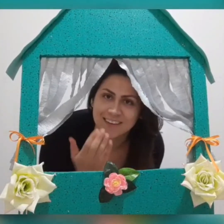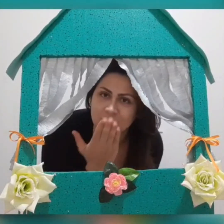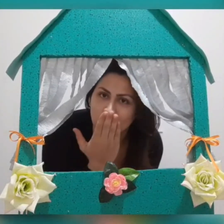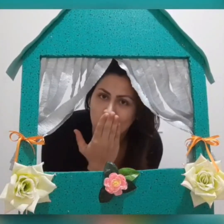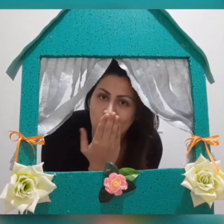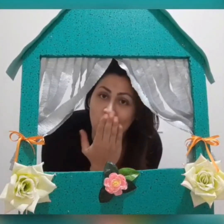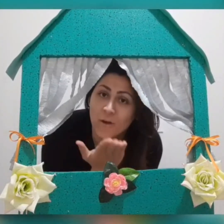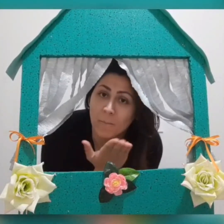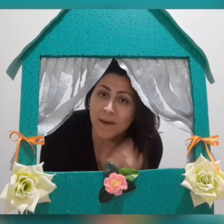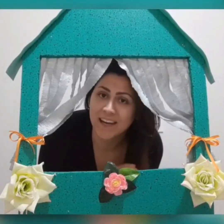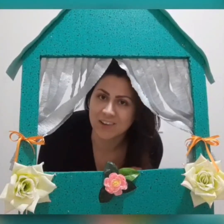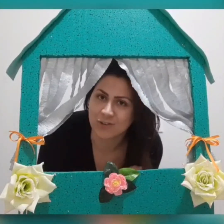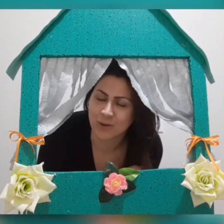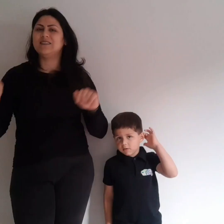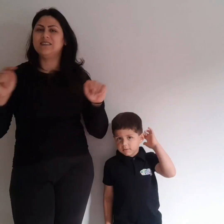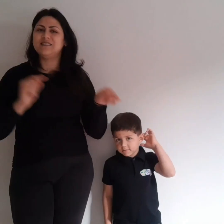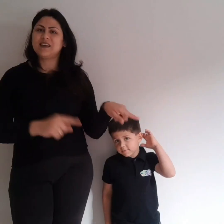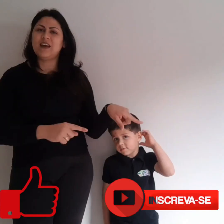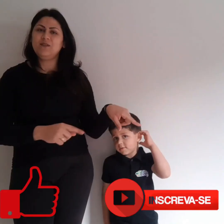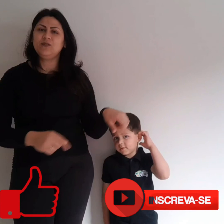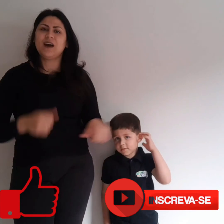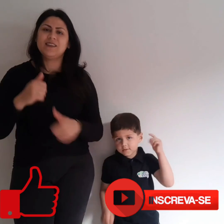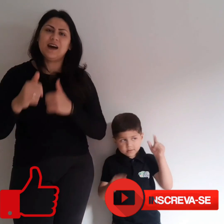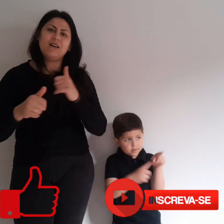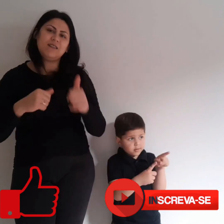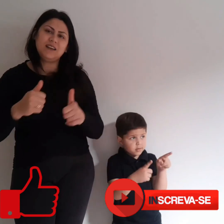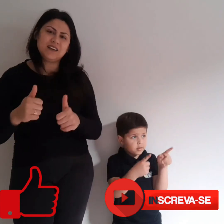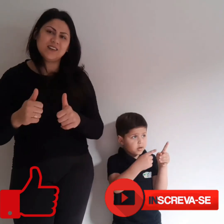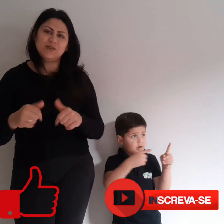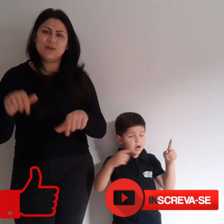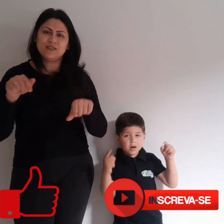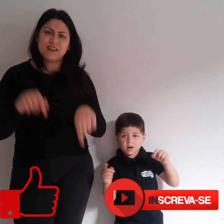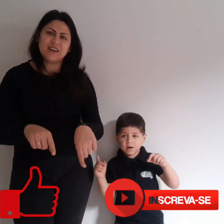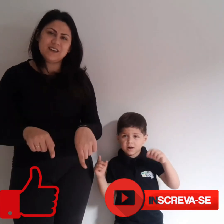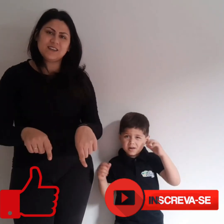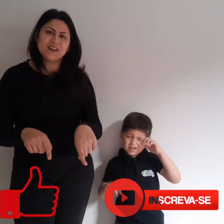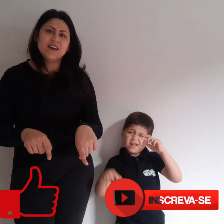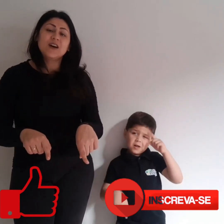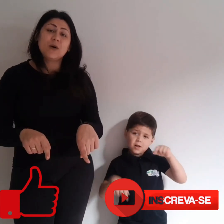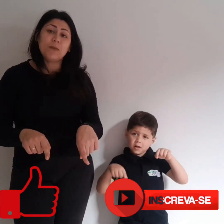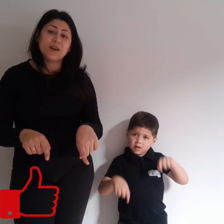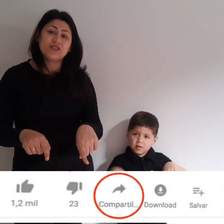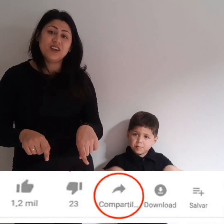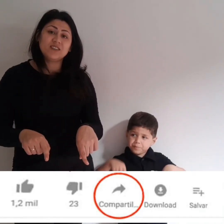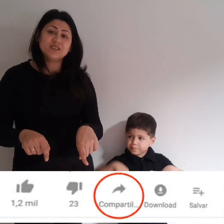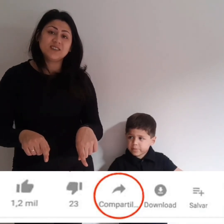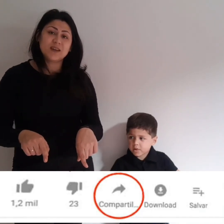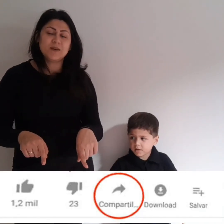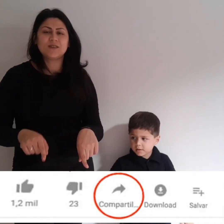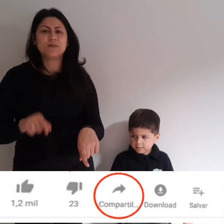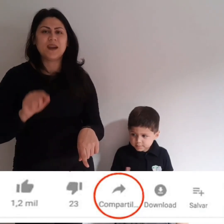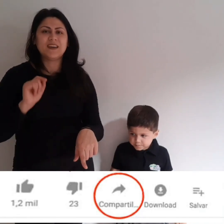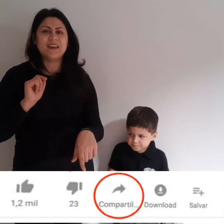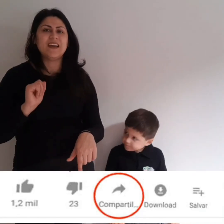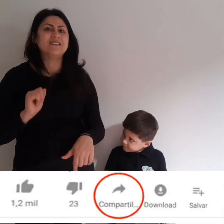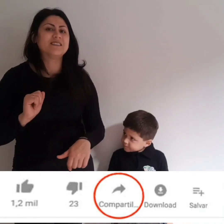sim. Beijo! Se inscreve no canal, clica no gostei, compartilhe com seus amigos para que eles